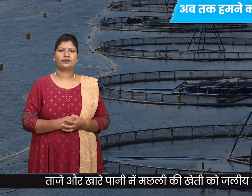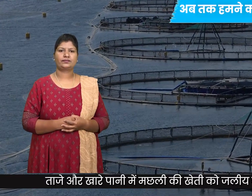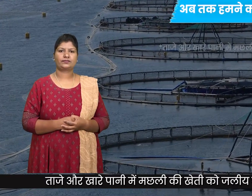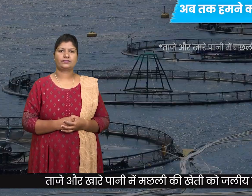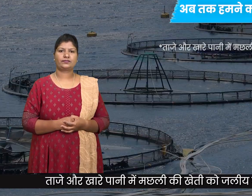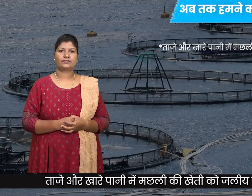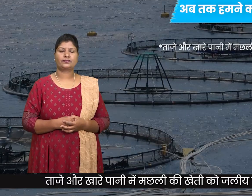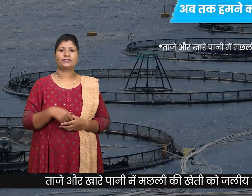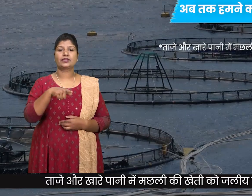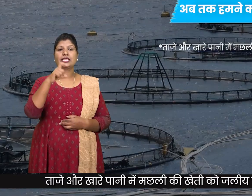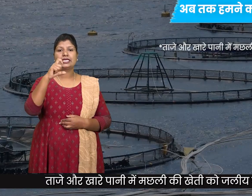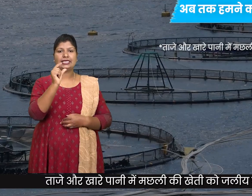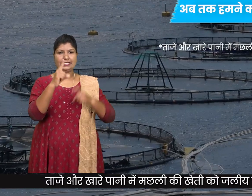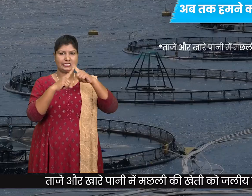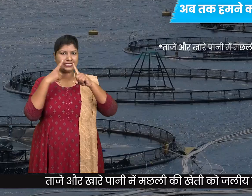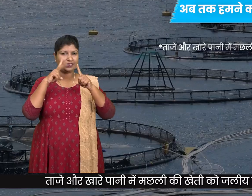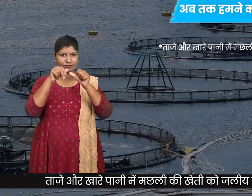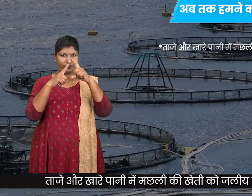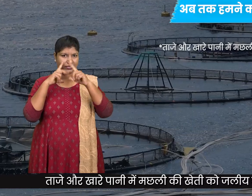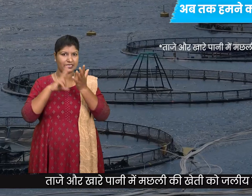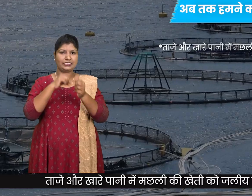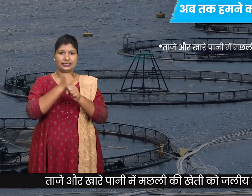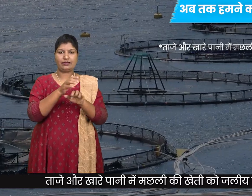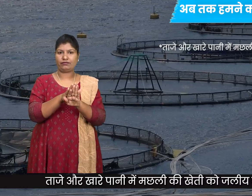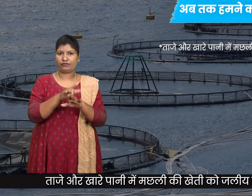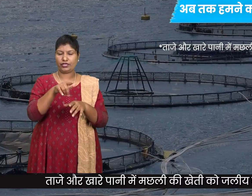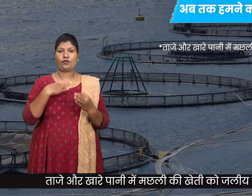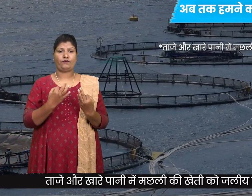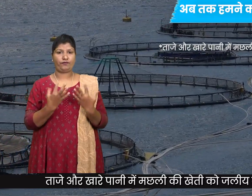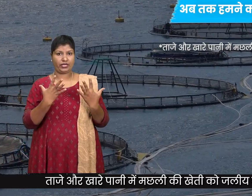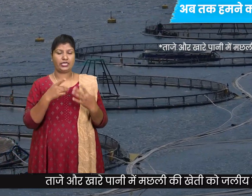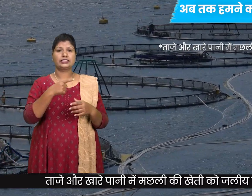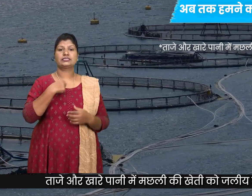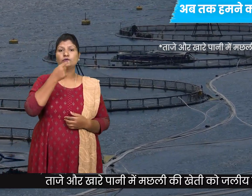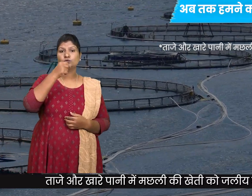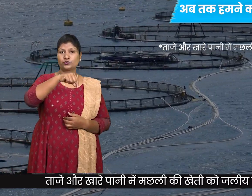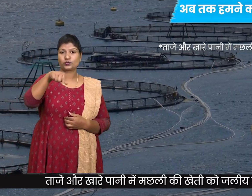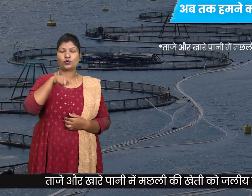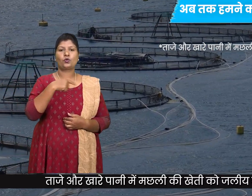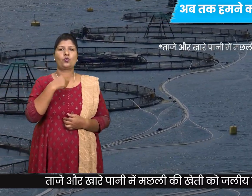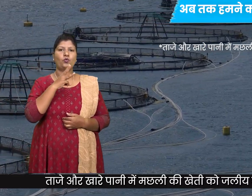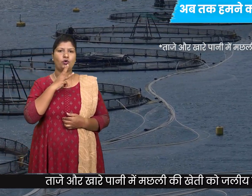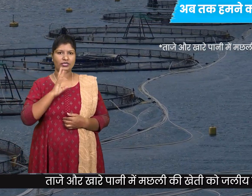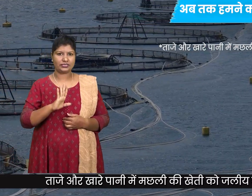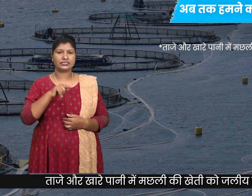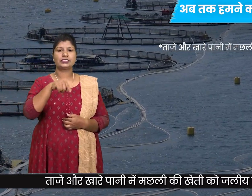ताजे और खारे पानी में मछली की खेती को जलीय कृषि कहा जाता है।